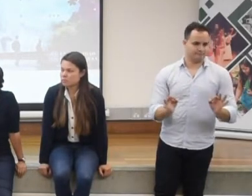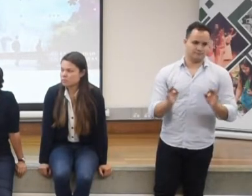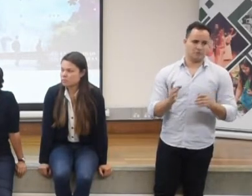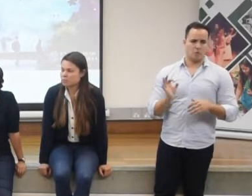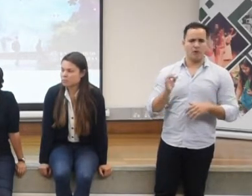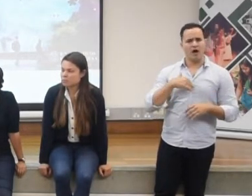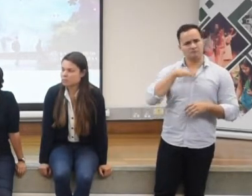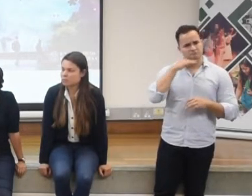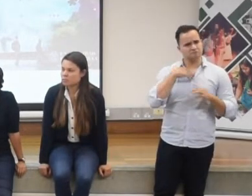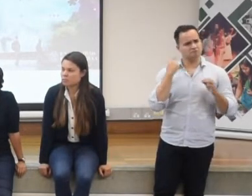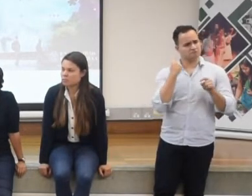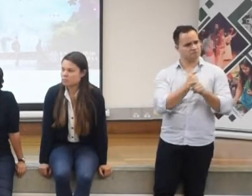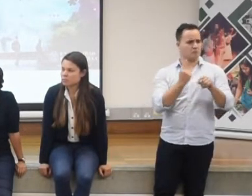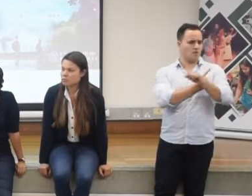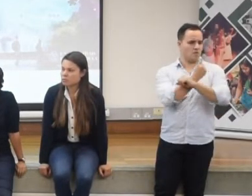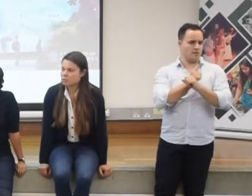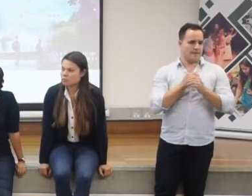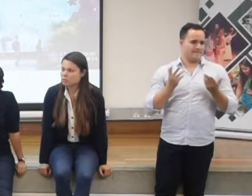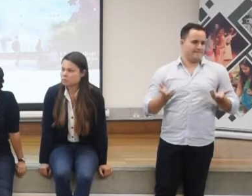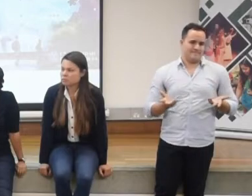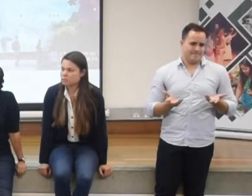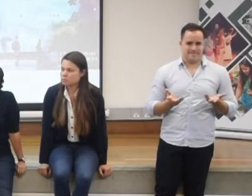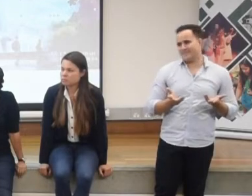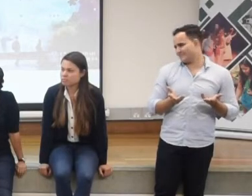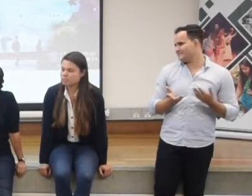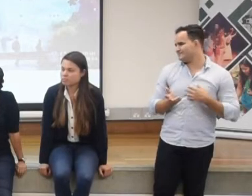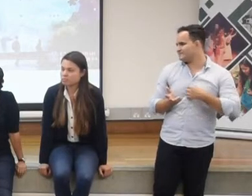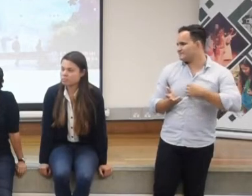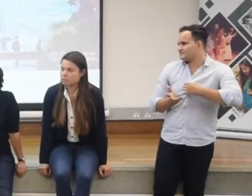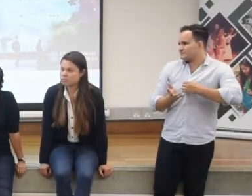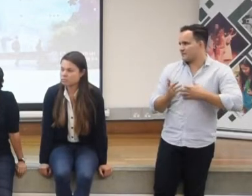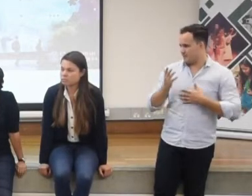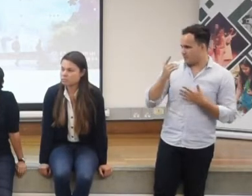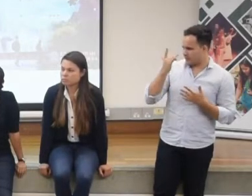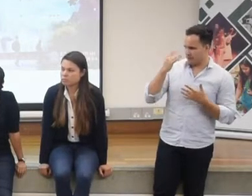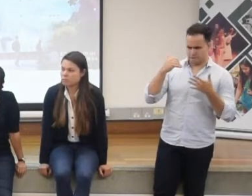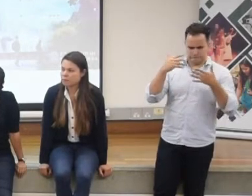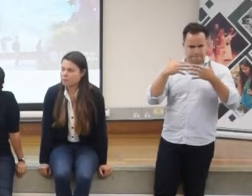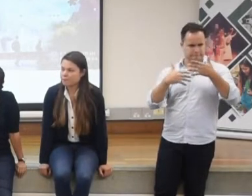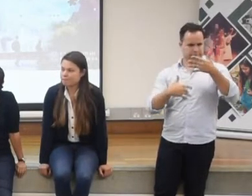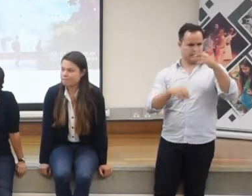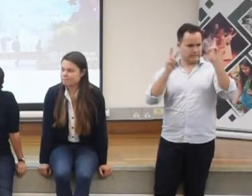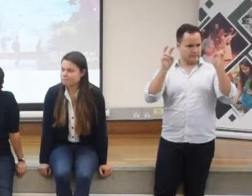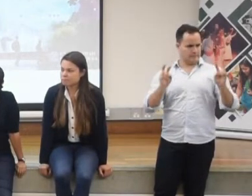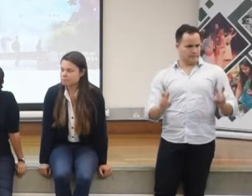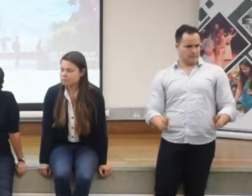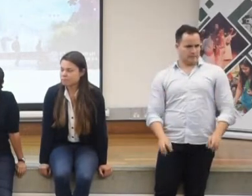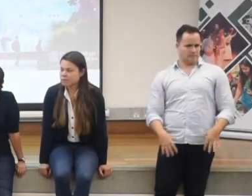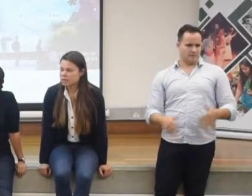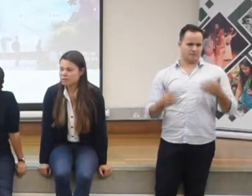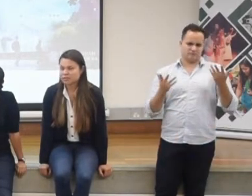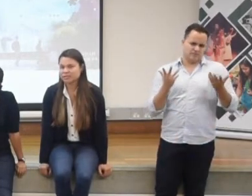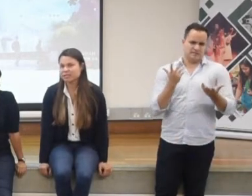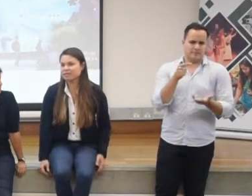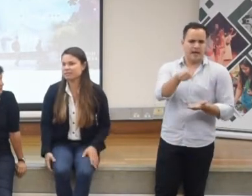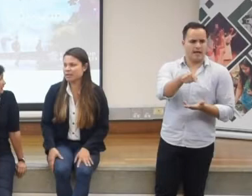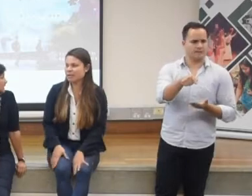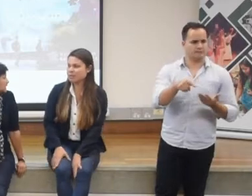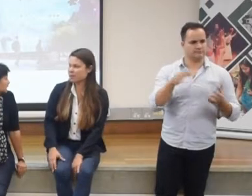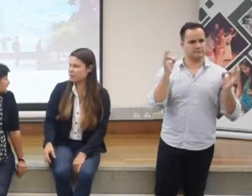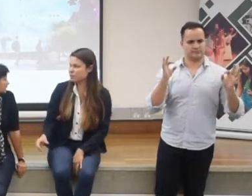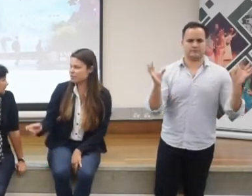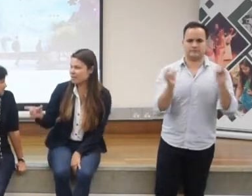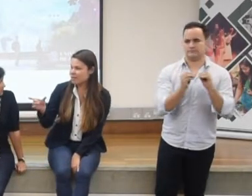1, como por lo que decimos de, pues como tantos temas para tratar, ¿cierto? Entonces, no sé. Es que